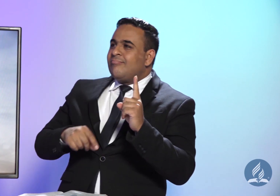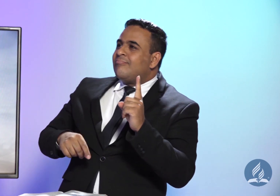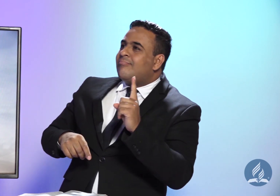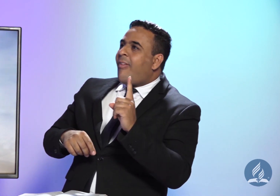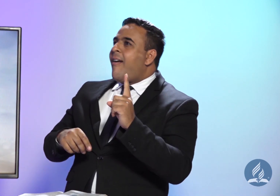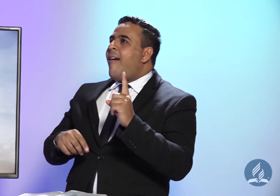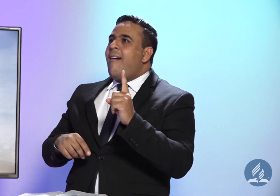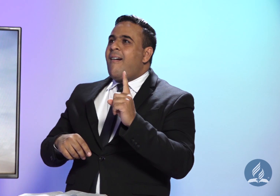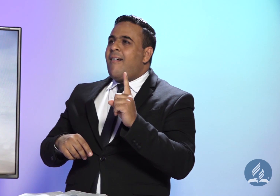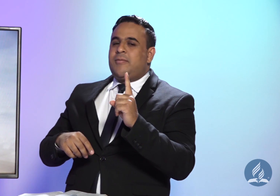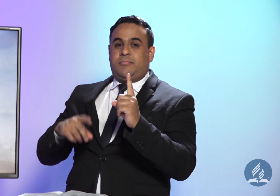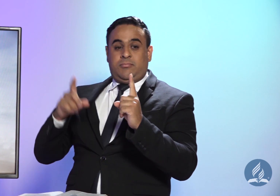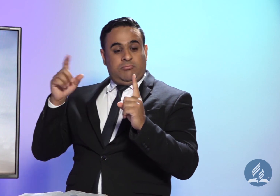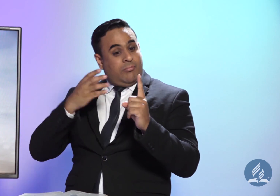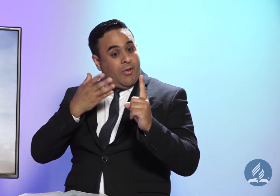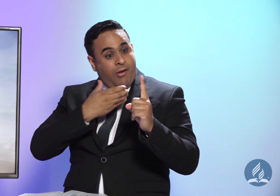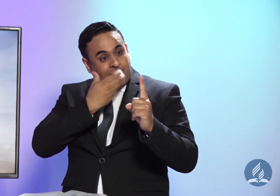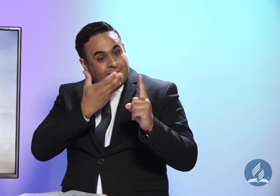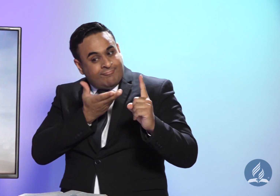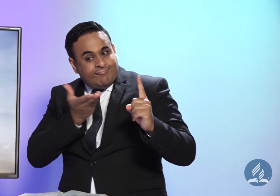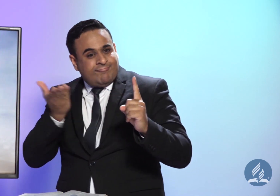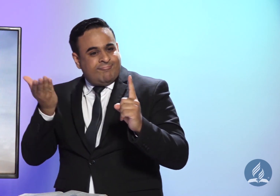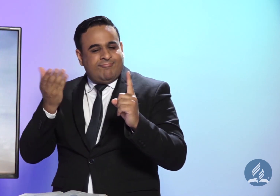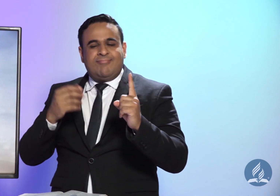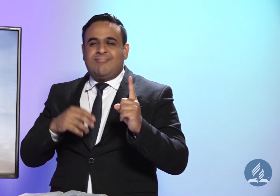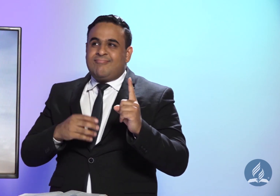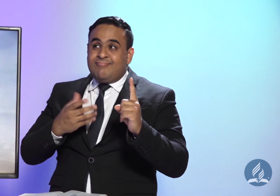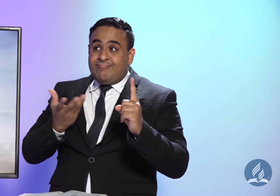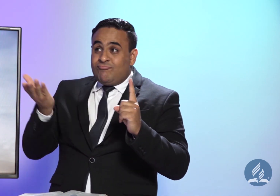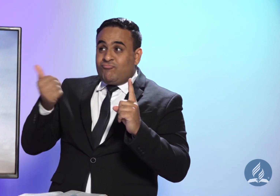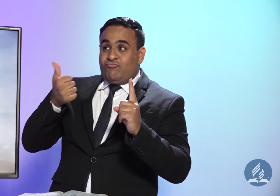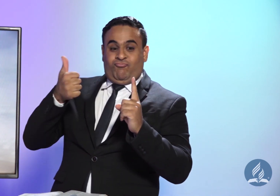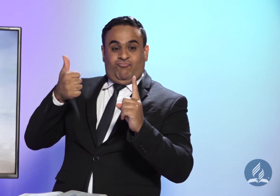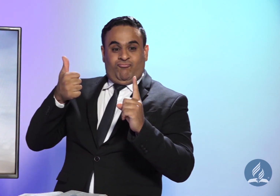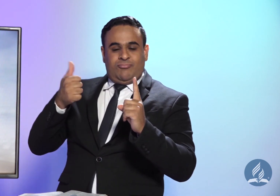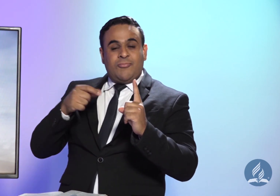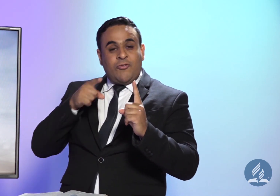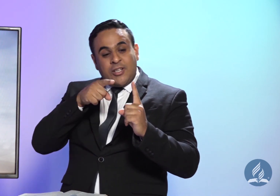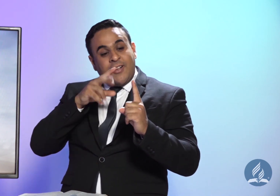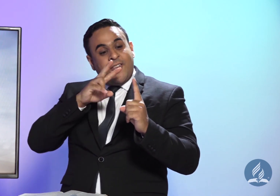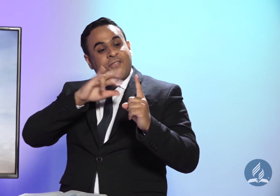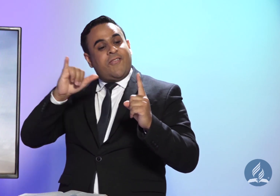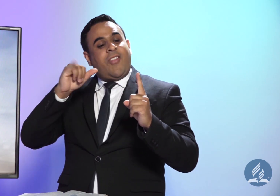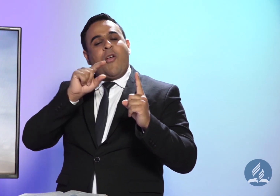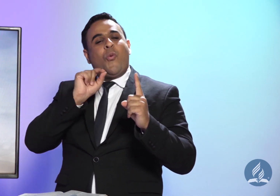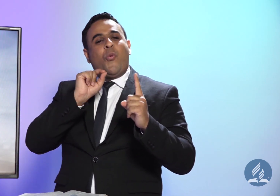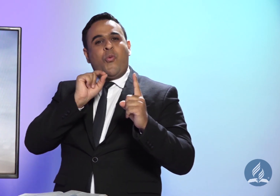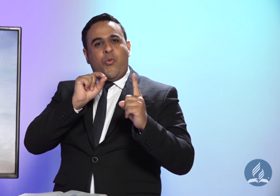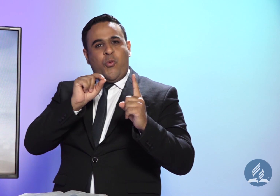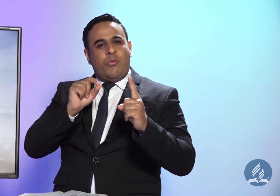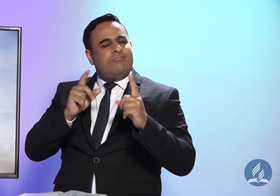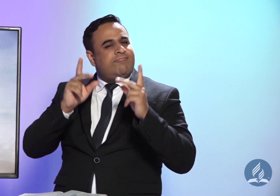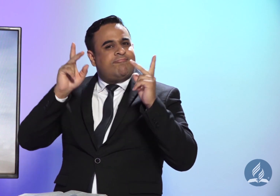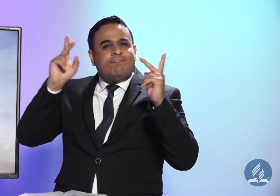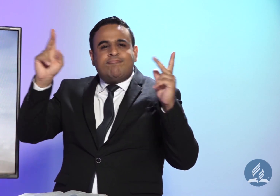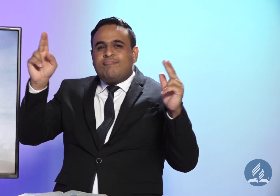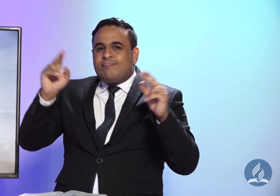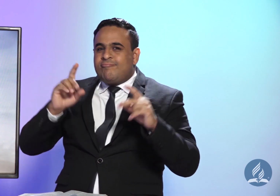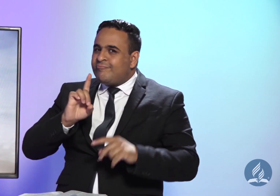eles desobedecessem a Deus. Eva estava passeando pelo jardim e aquela serpente então convenceu a Eva de que se